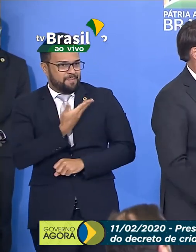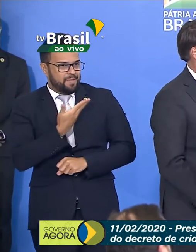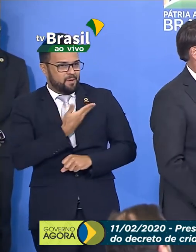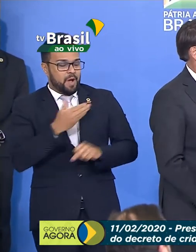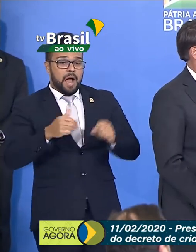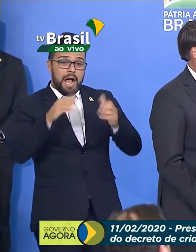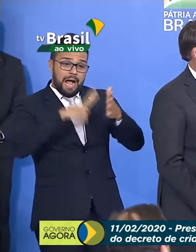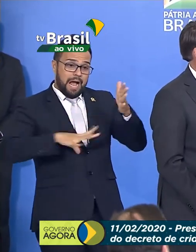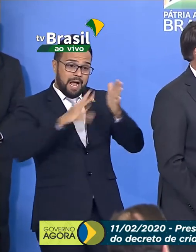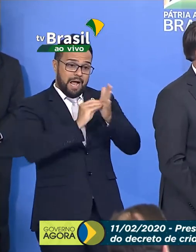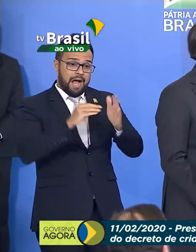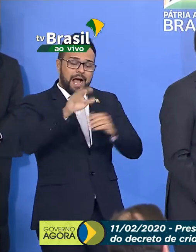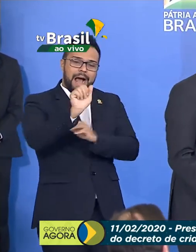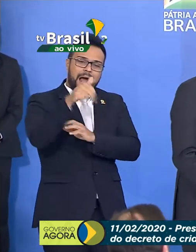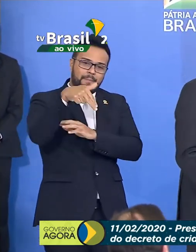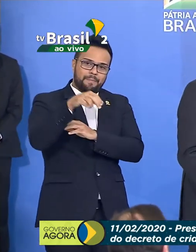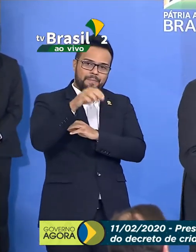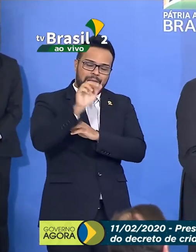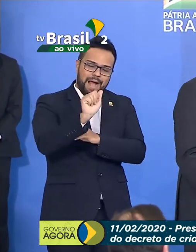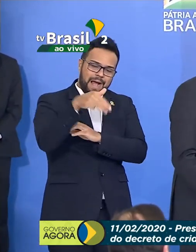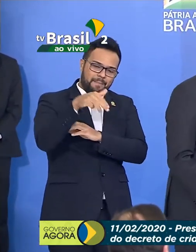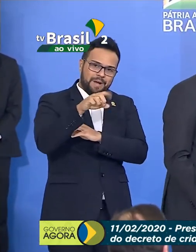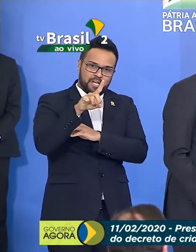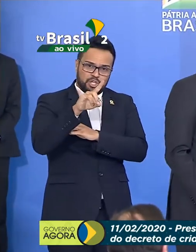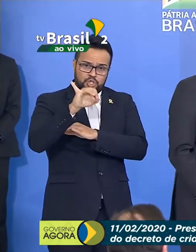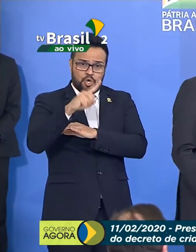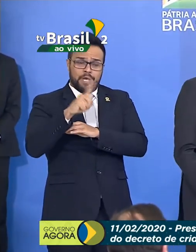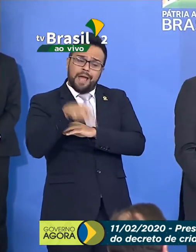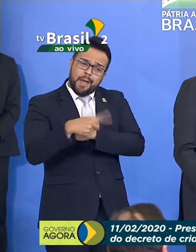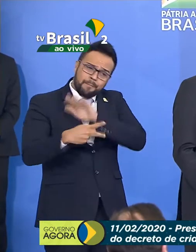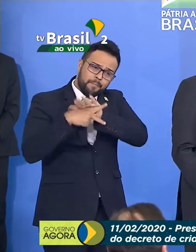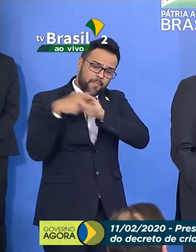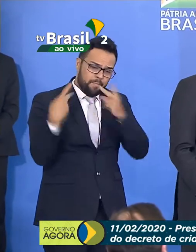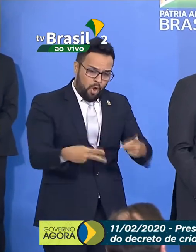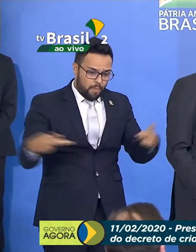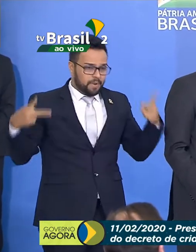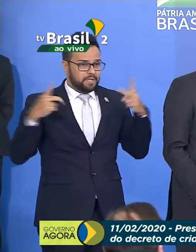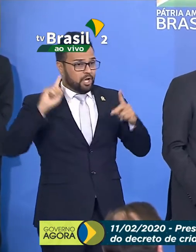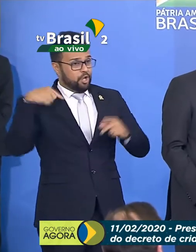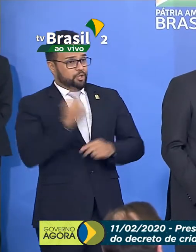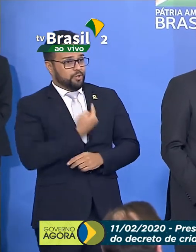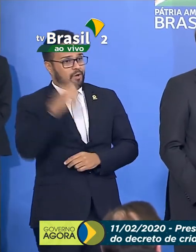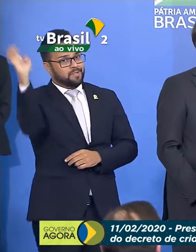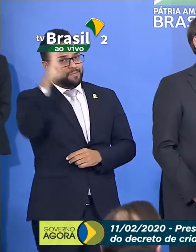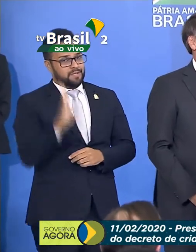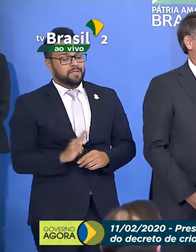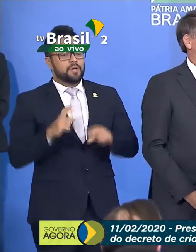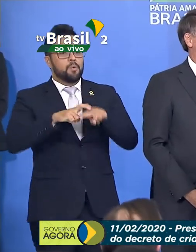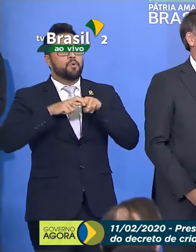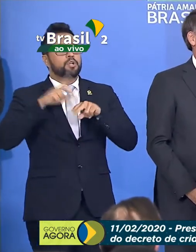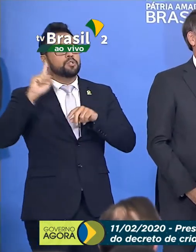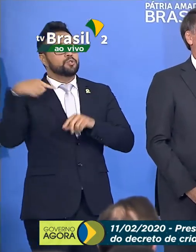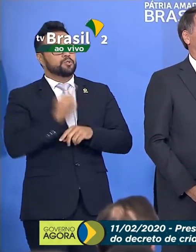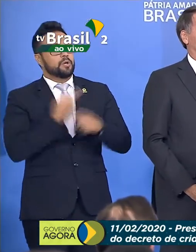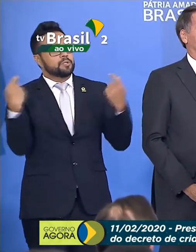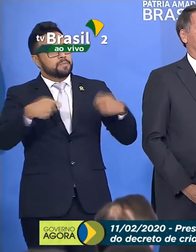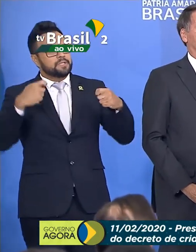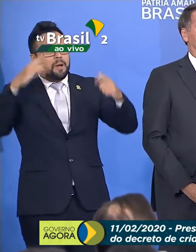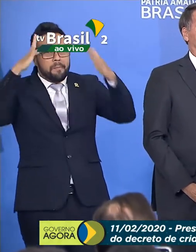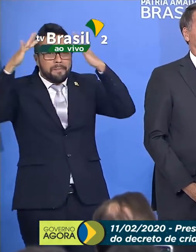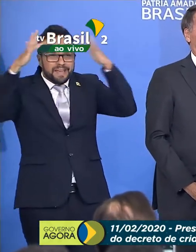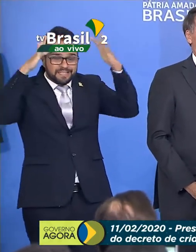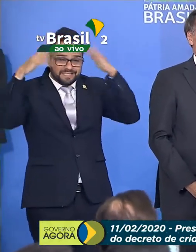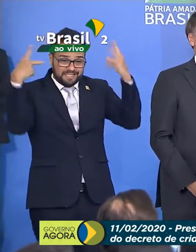é propriedade dos brasileiros e nós precisamos pensar na Amazônia e